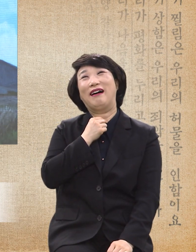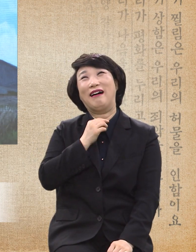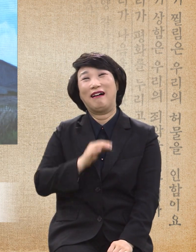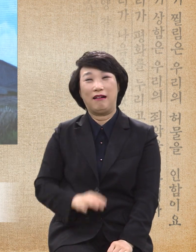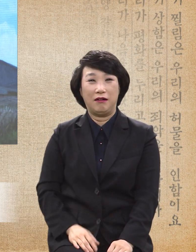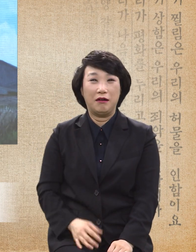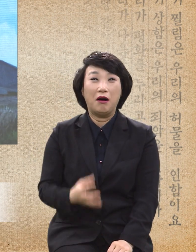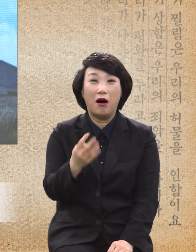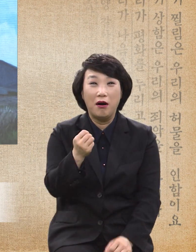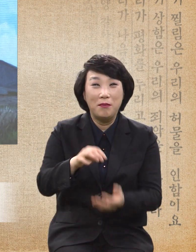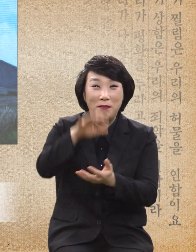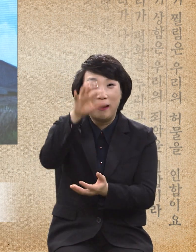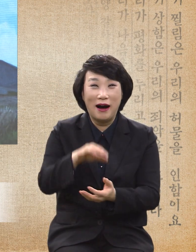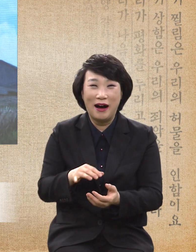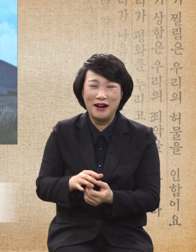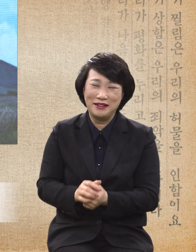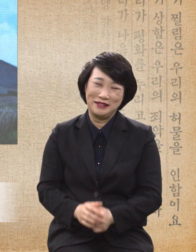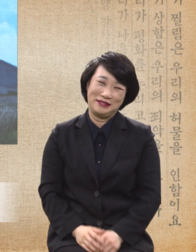얼마나